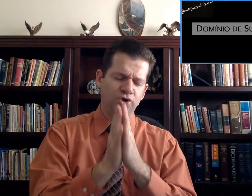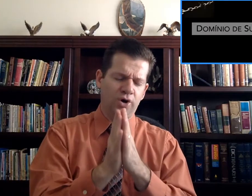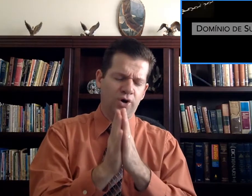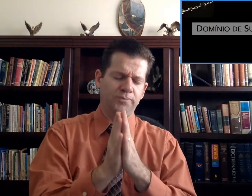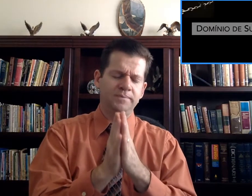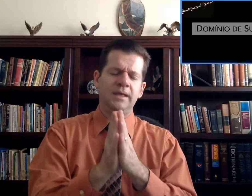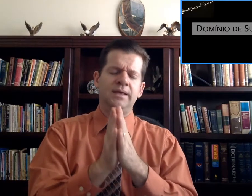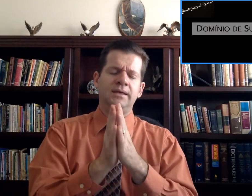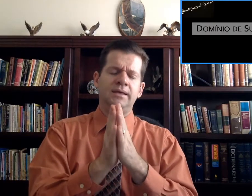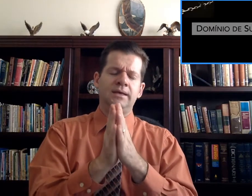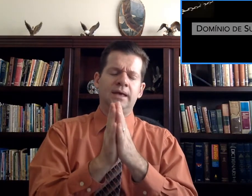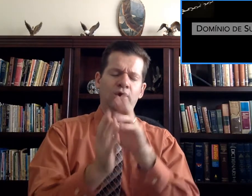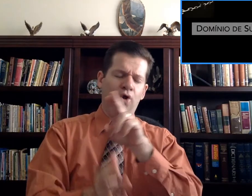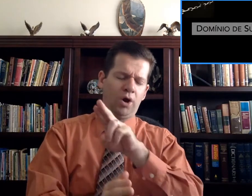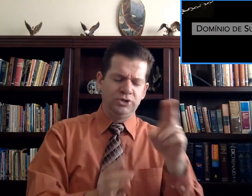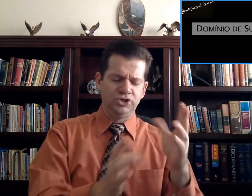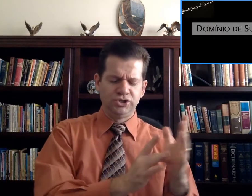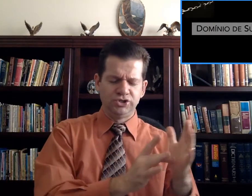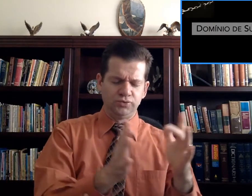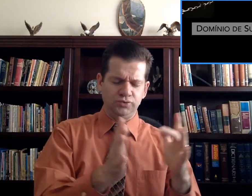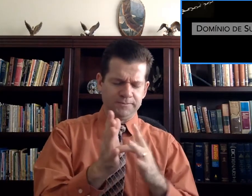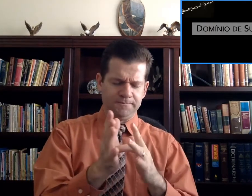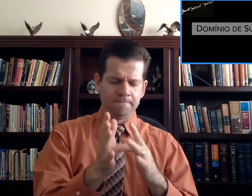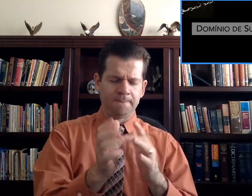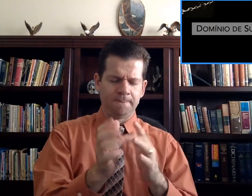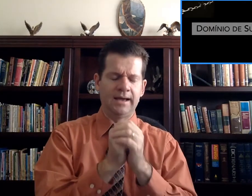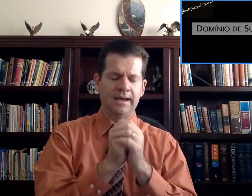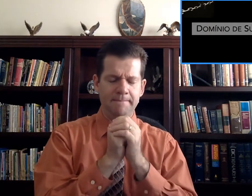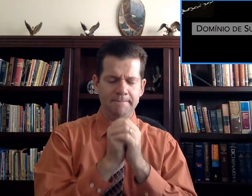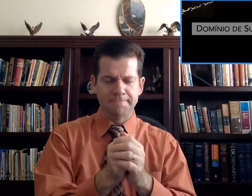oro, em nome de Jesus. Amém.